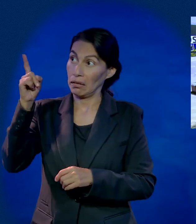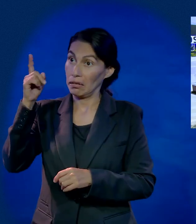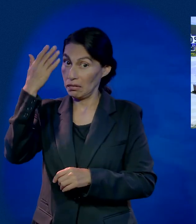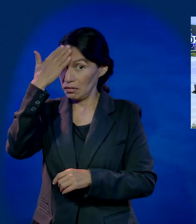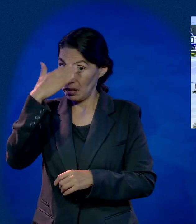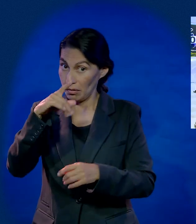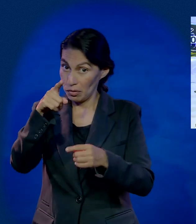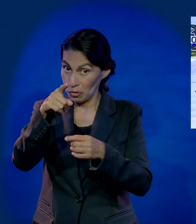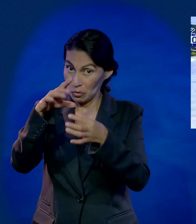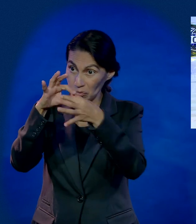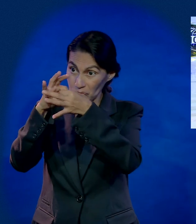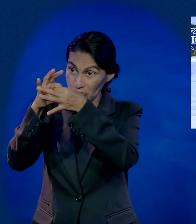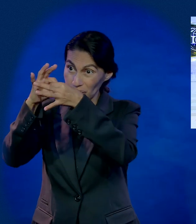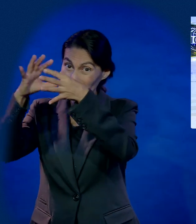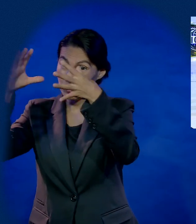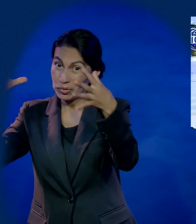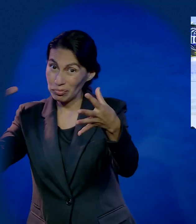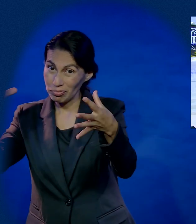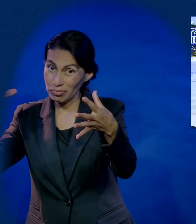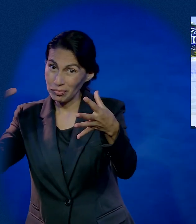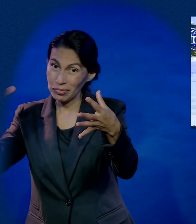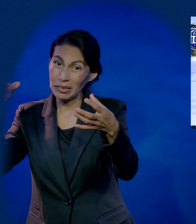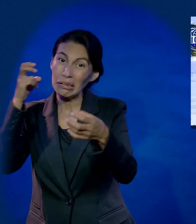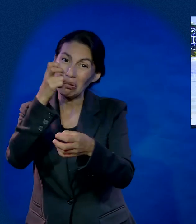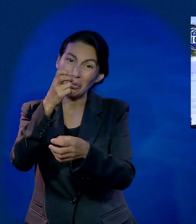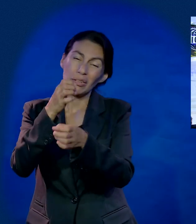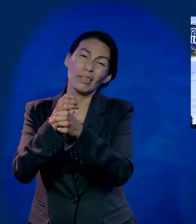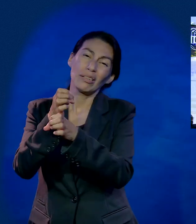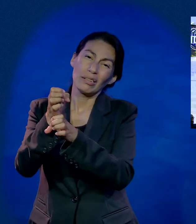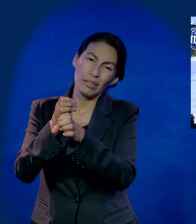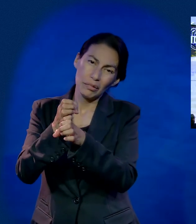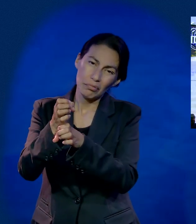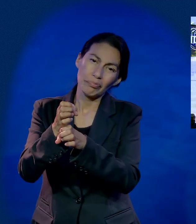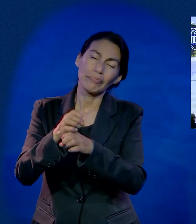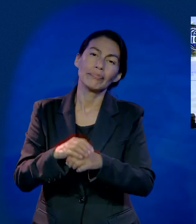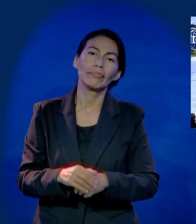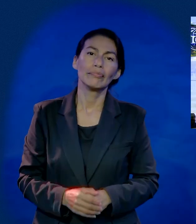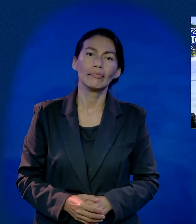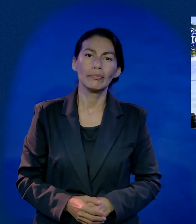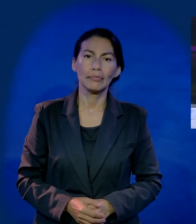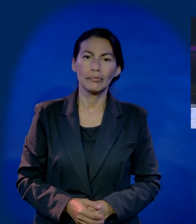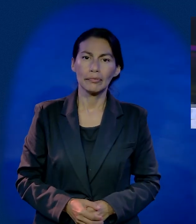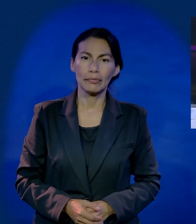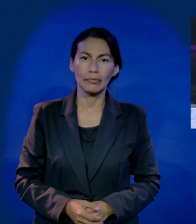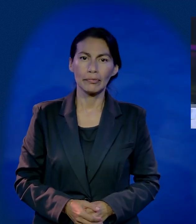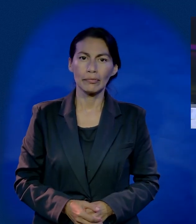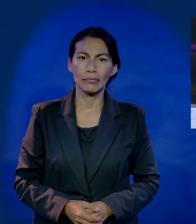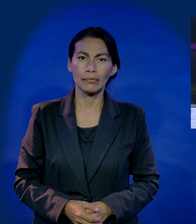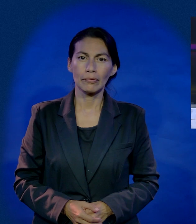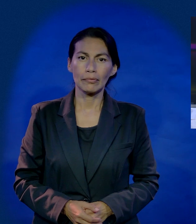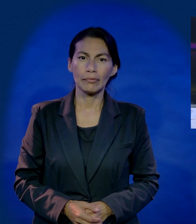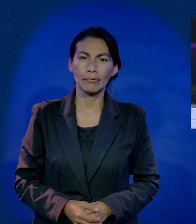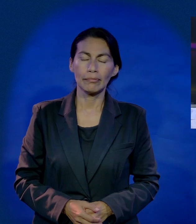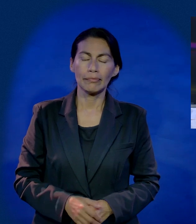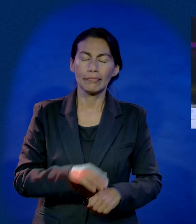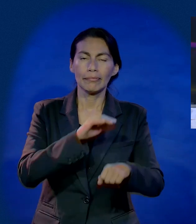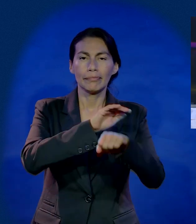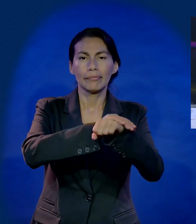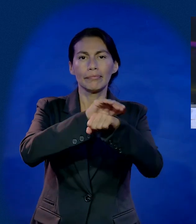Para que seas verdaderamente libre, aunque Él sabe que sin Él siempre serás un esclavo.